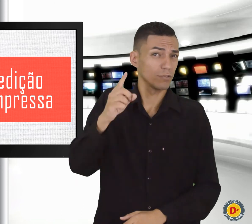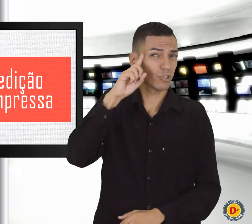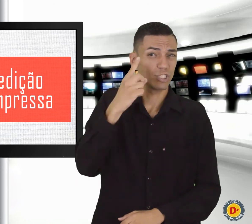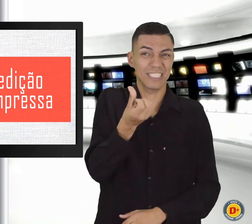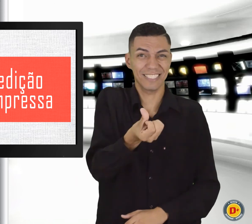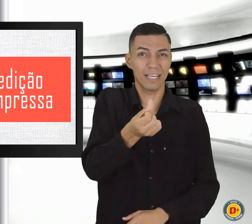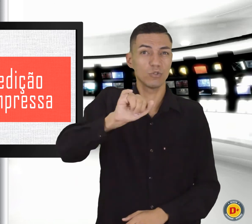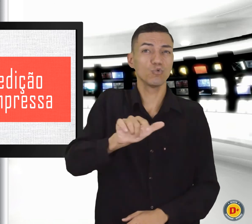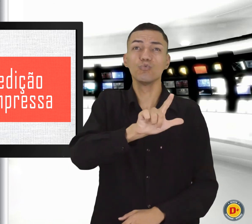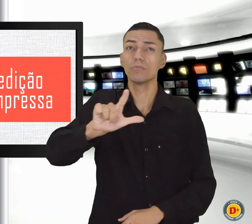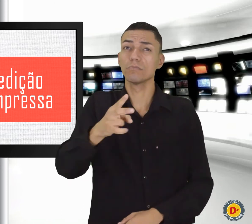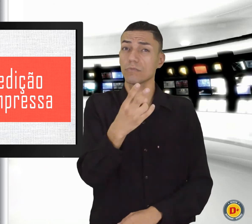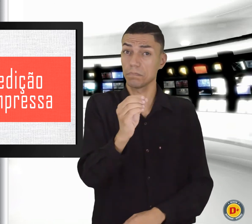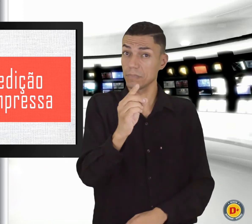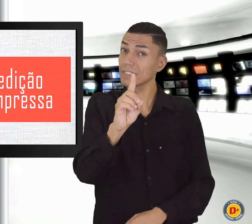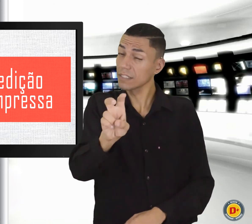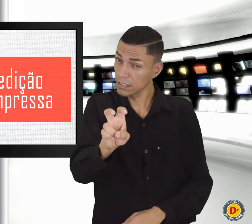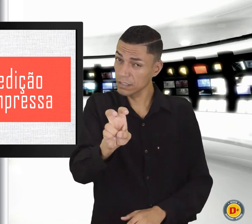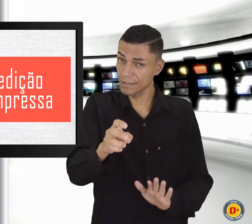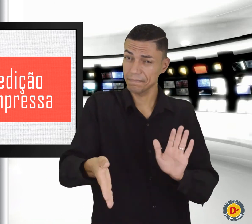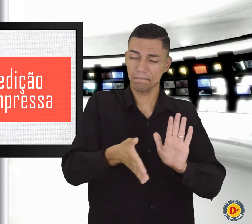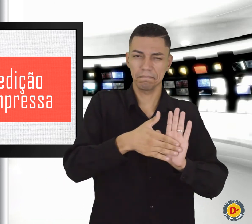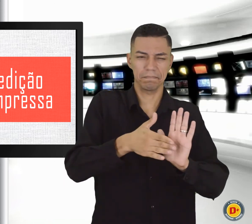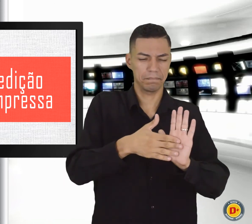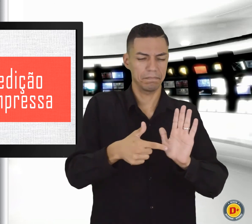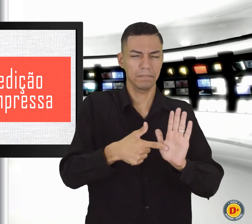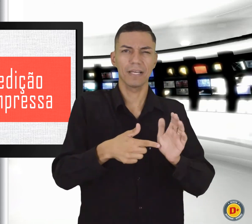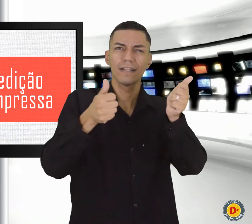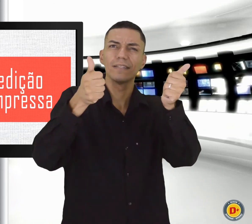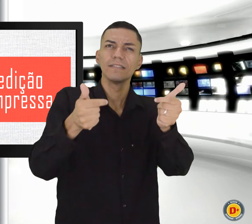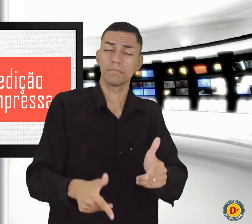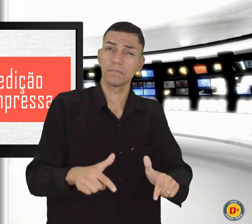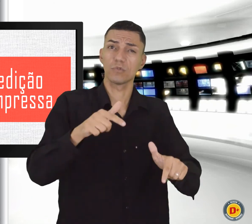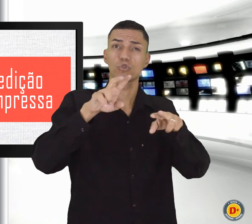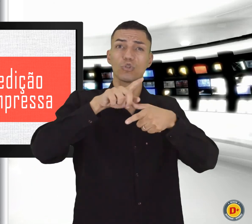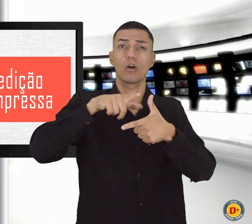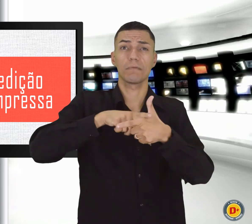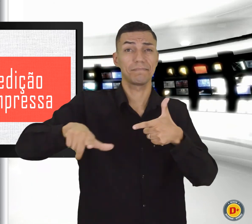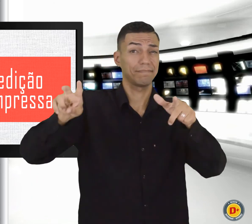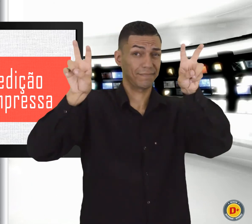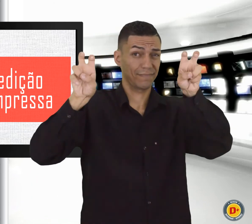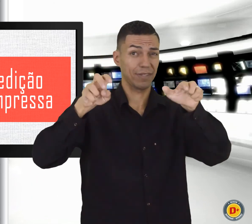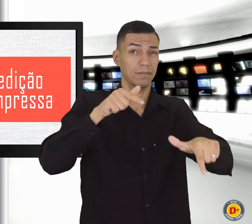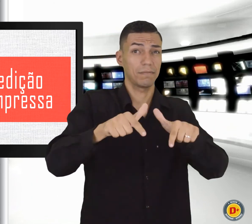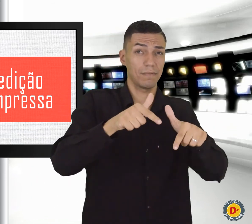6/7/2015. O emprego apoiado está contemplado no artigo 37 da